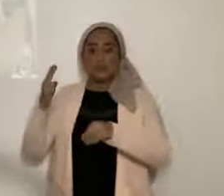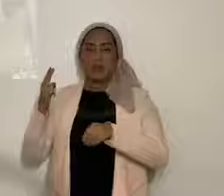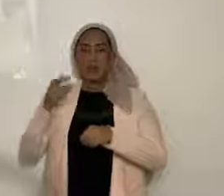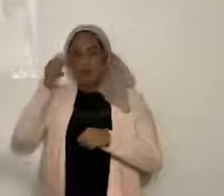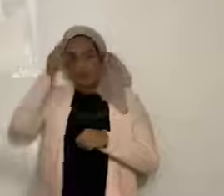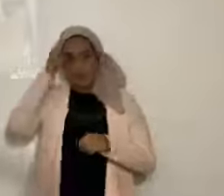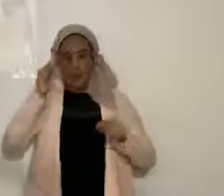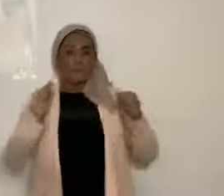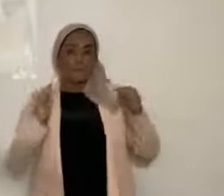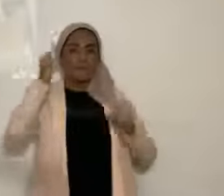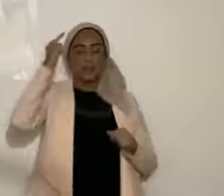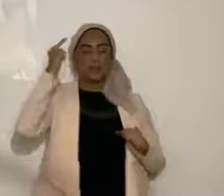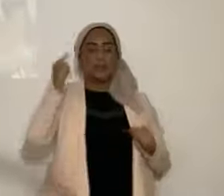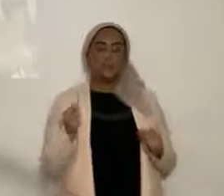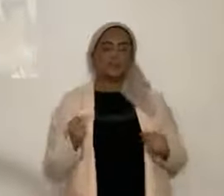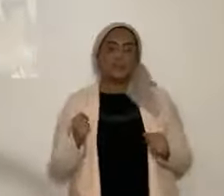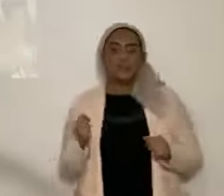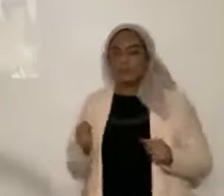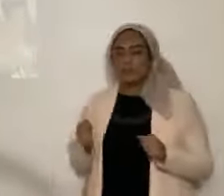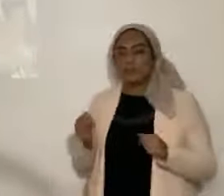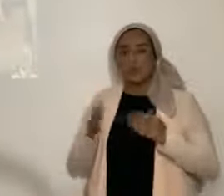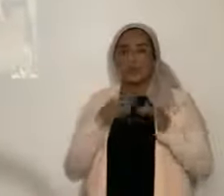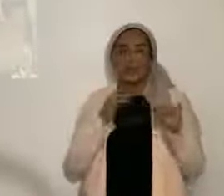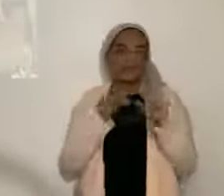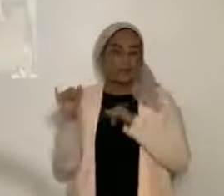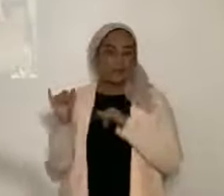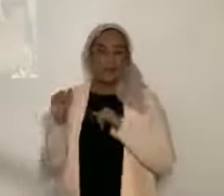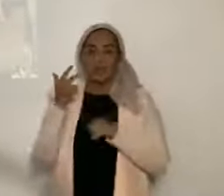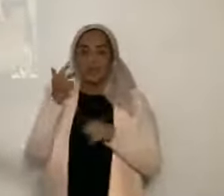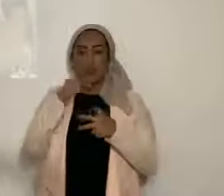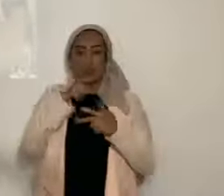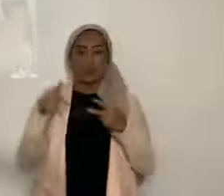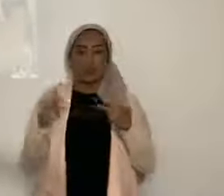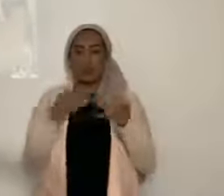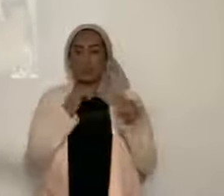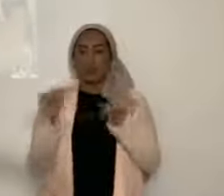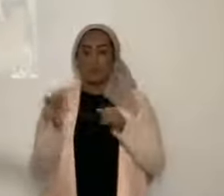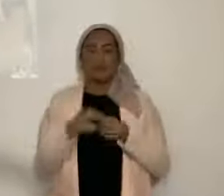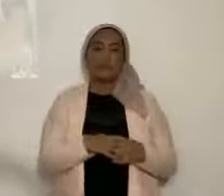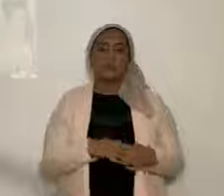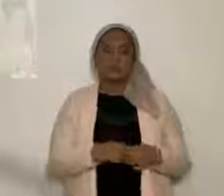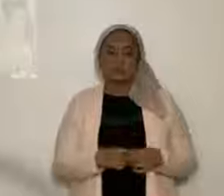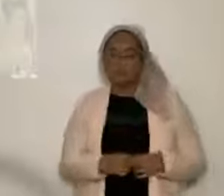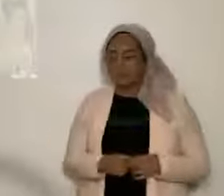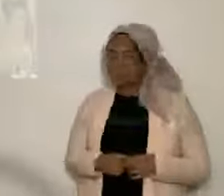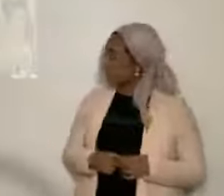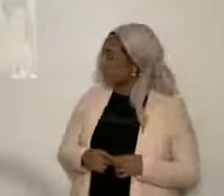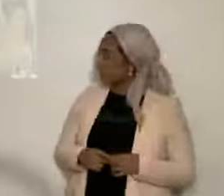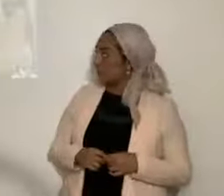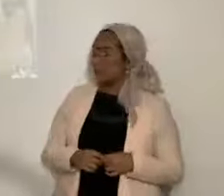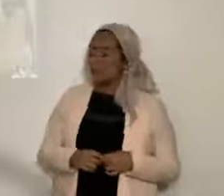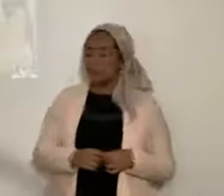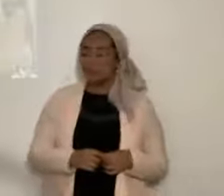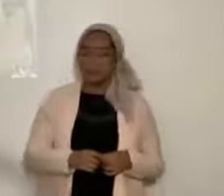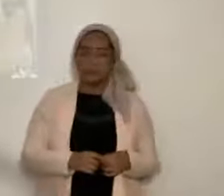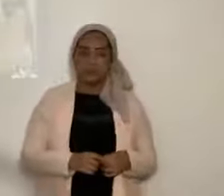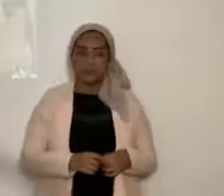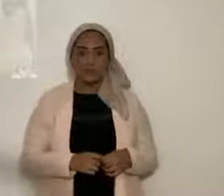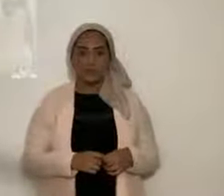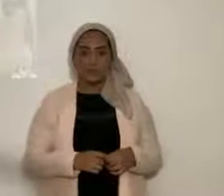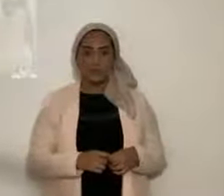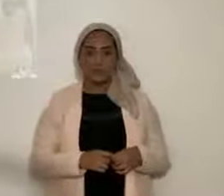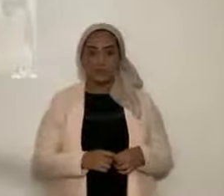el hijo de perdición. Viene siendo la misma idea en las tres. Ahora, veamos que ya había